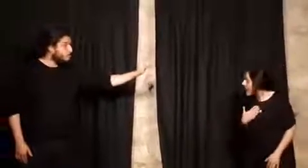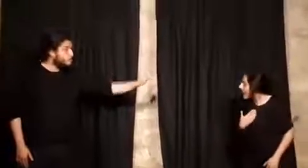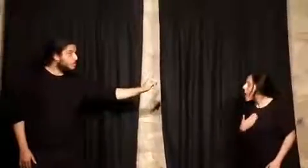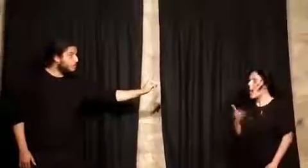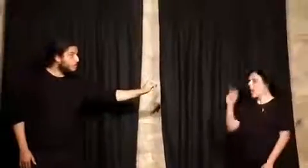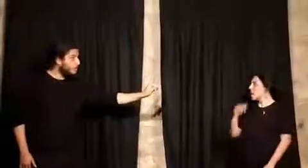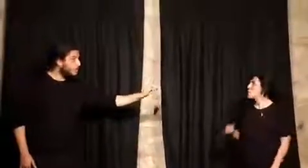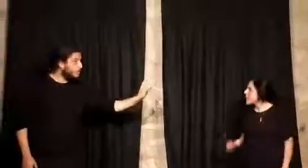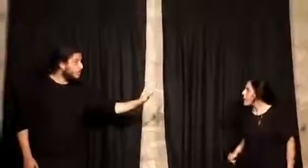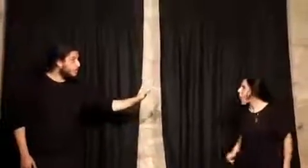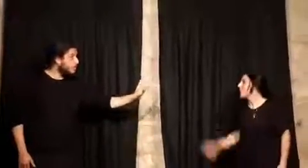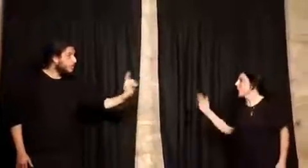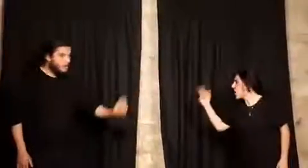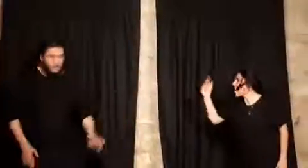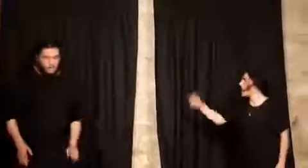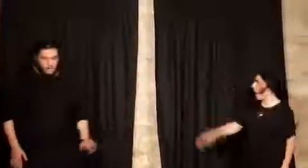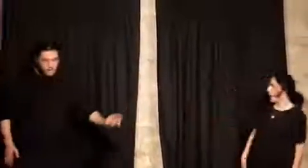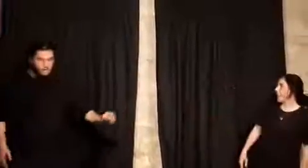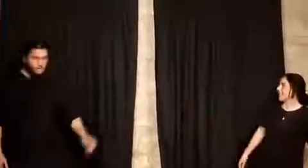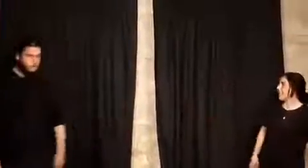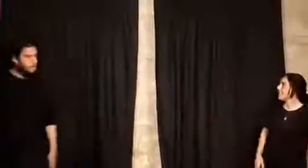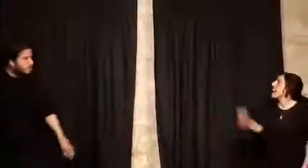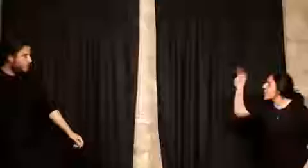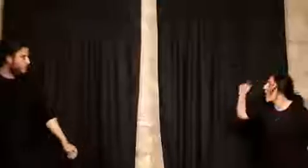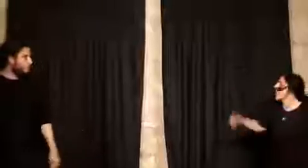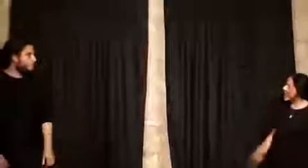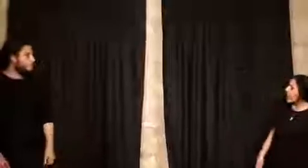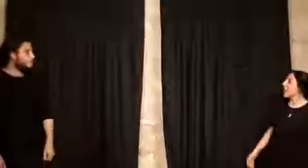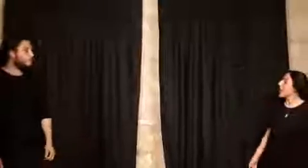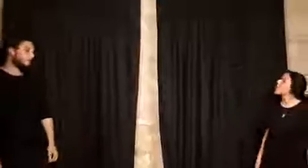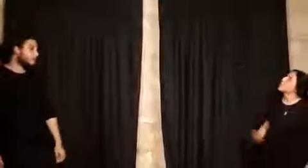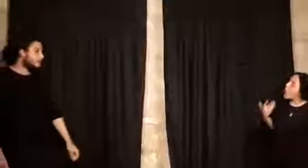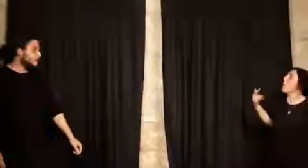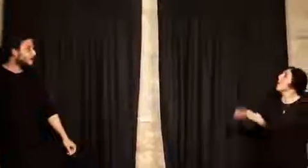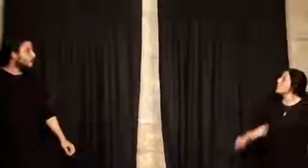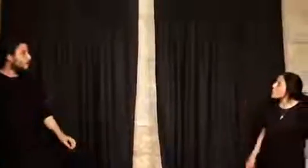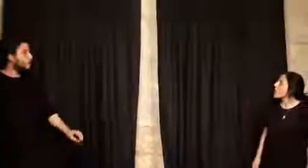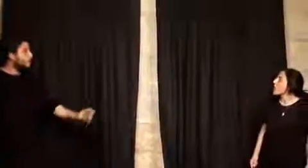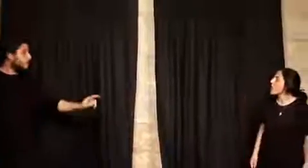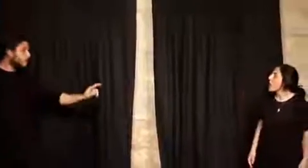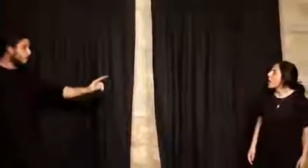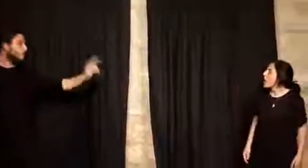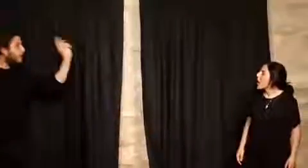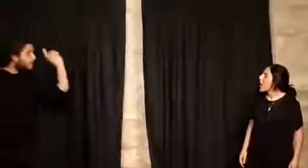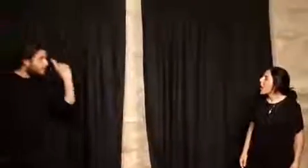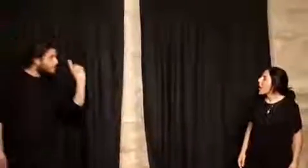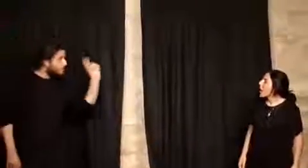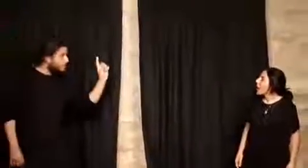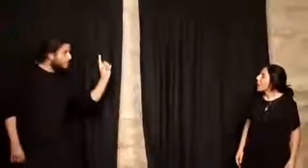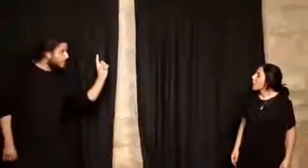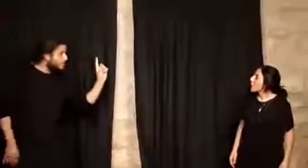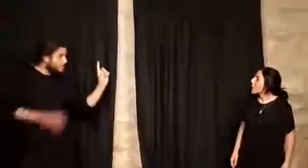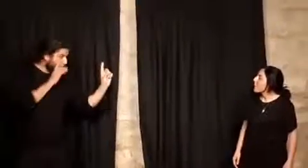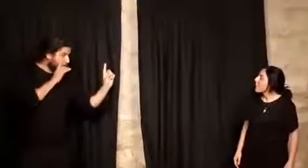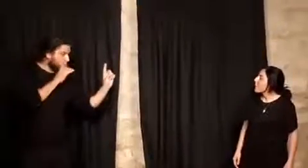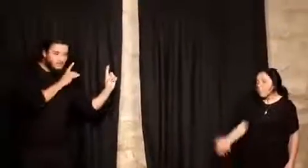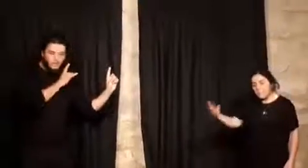'ai une idée ! sais quoi ? Ta gueule quoi ! Ta gueule ! Tu me comprends-tu ? J une idée ! J'ai une idée de